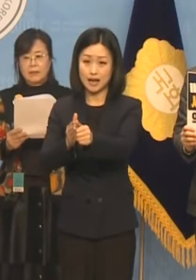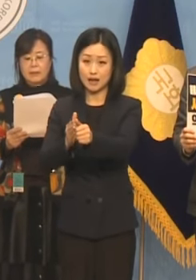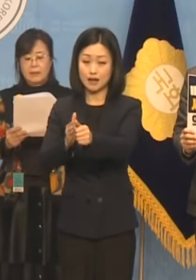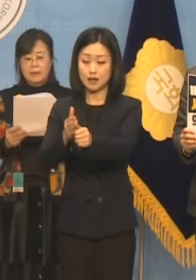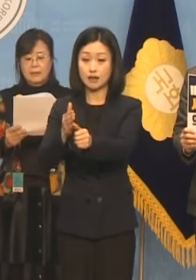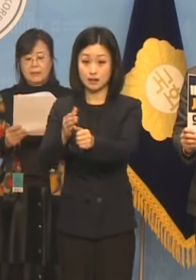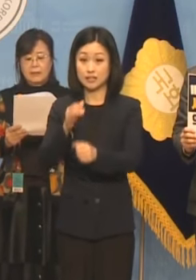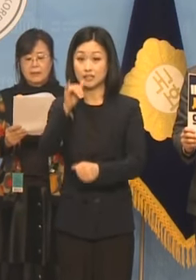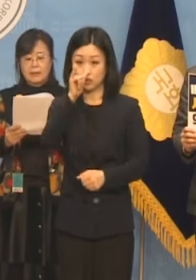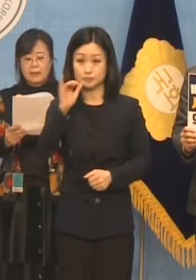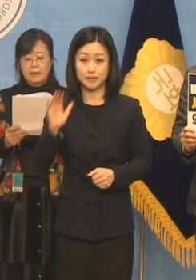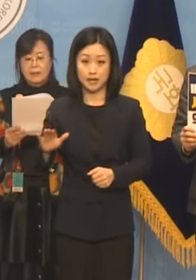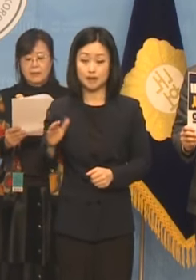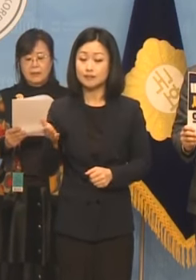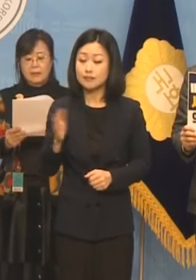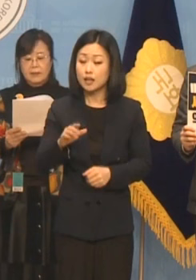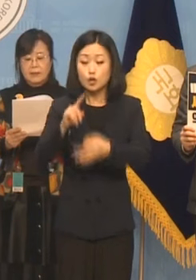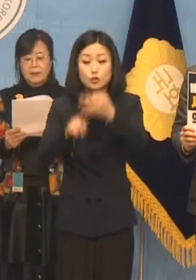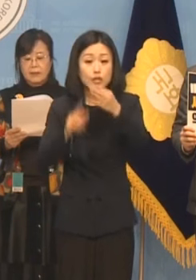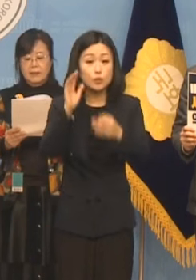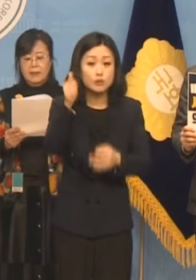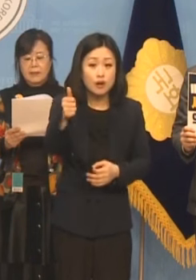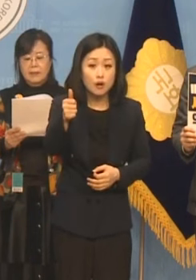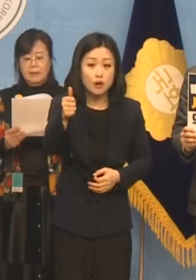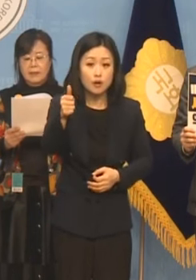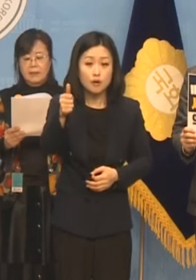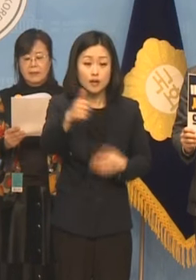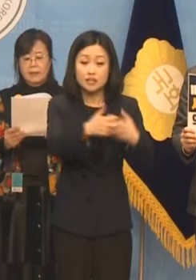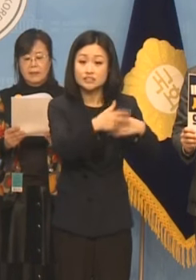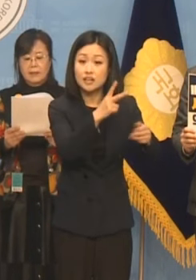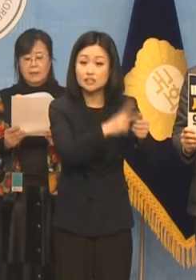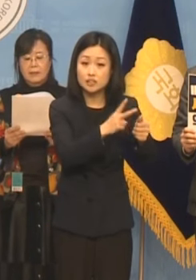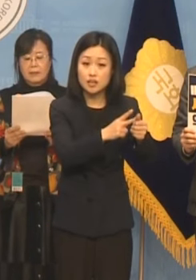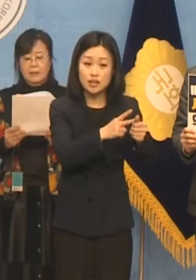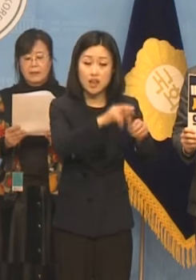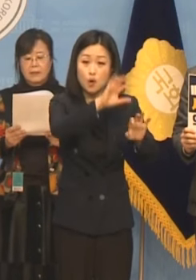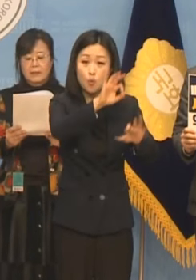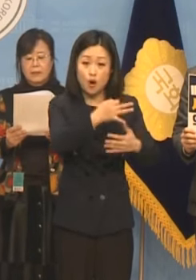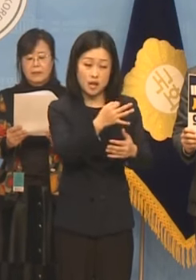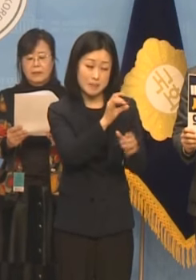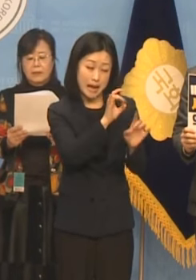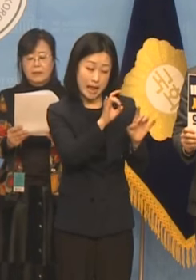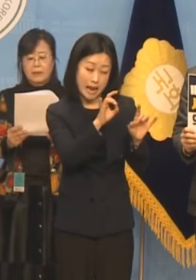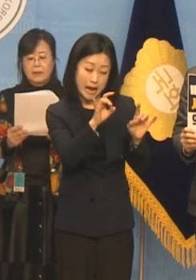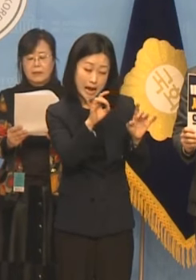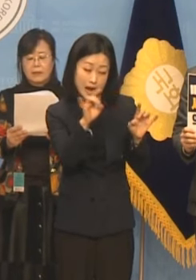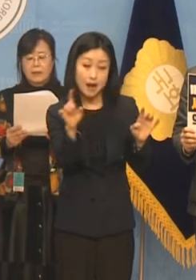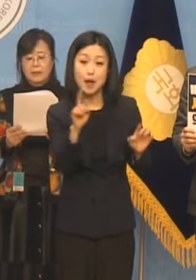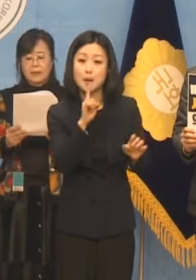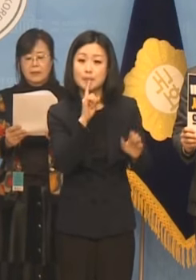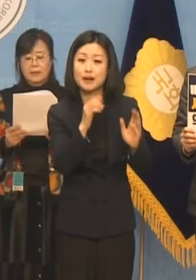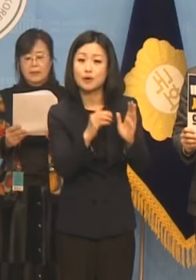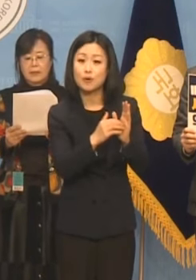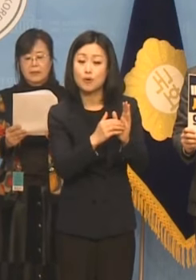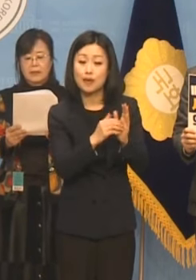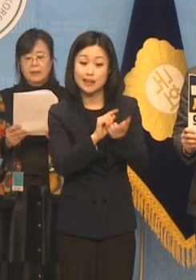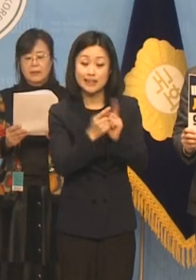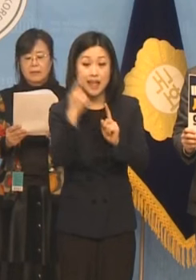것입니다. 그러나 윤석열 대통령은 의사들의 연봉까지 하나하나 거론하면서